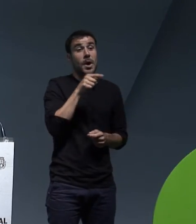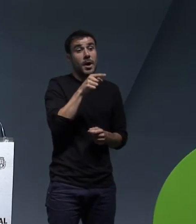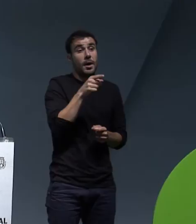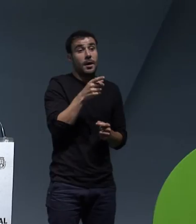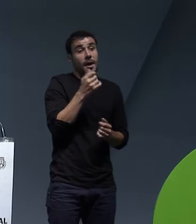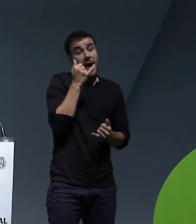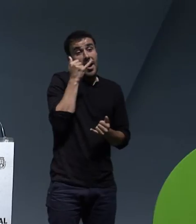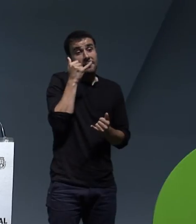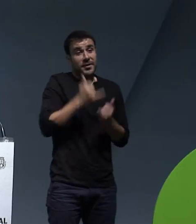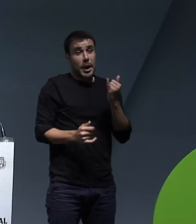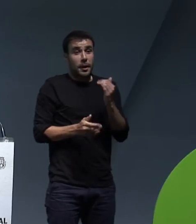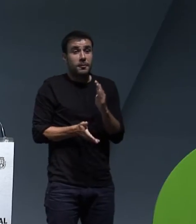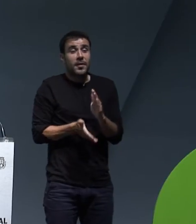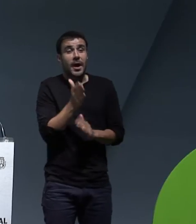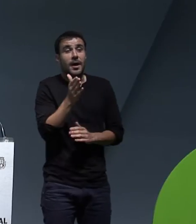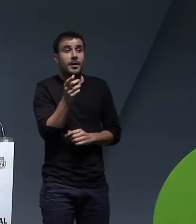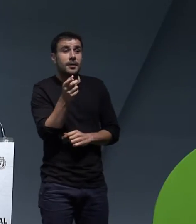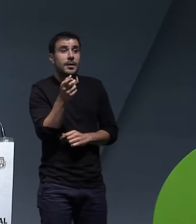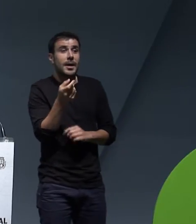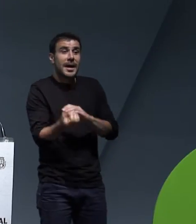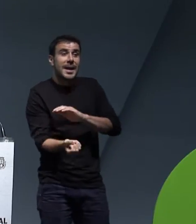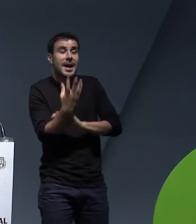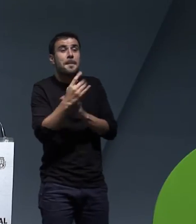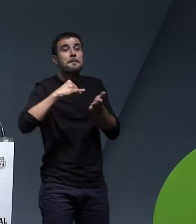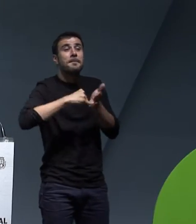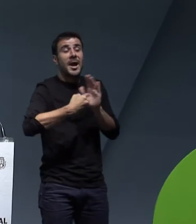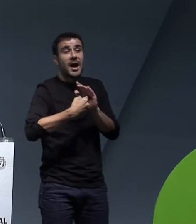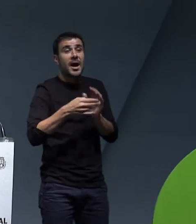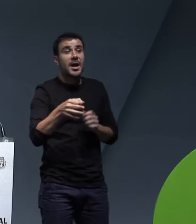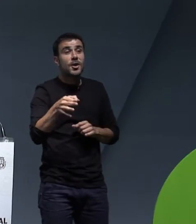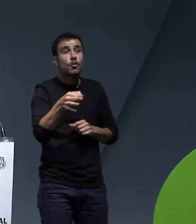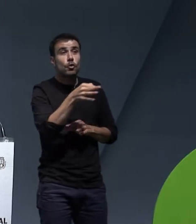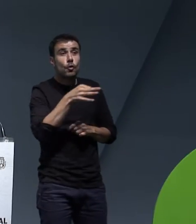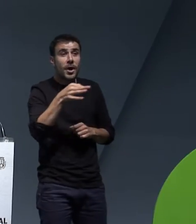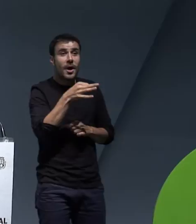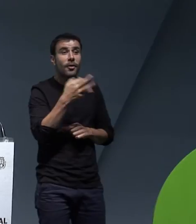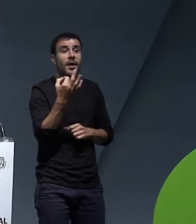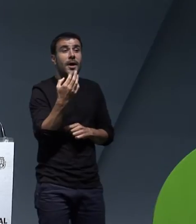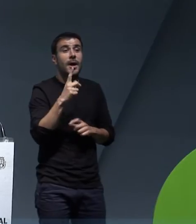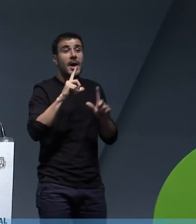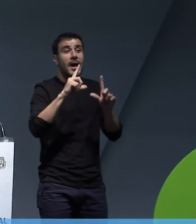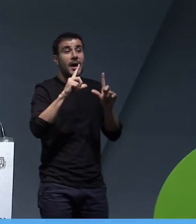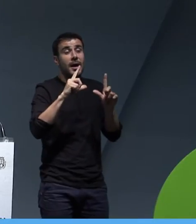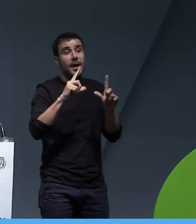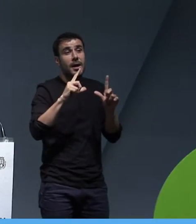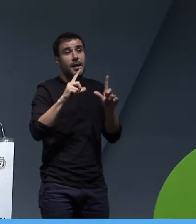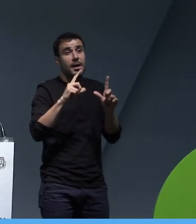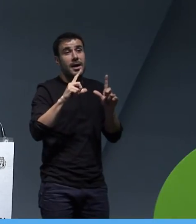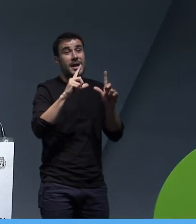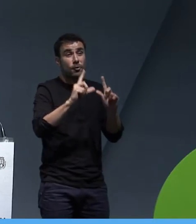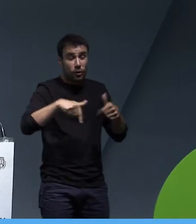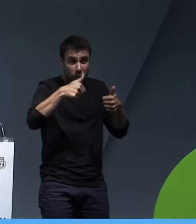condujo a crear un plan insular de eliminación,